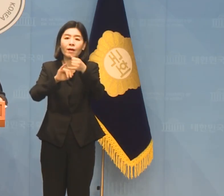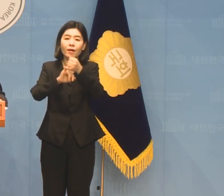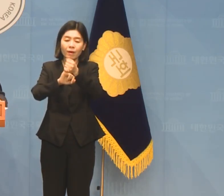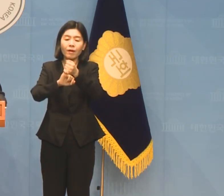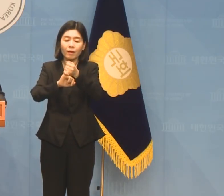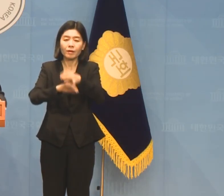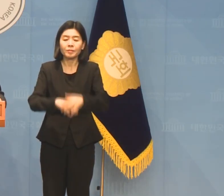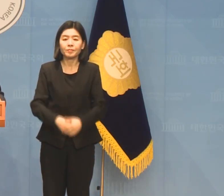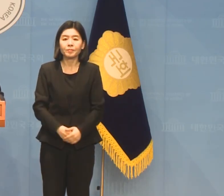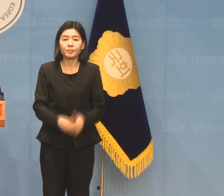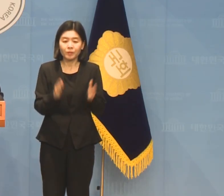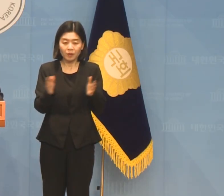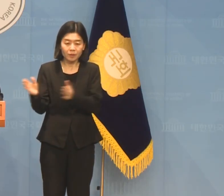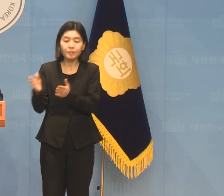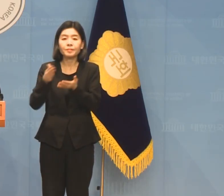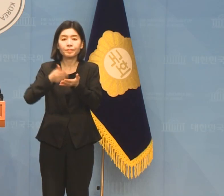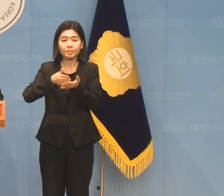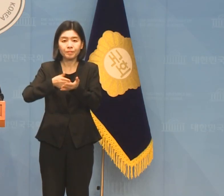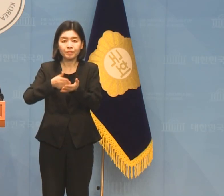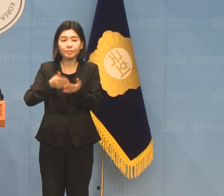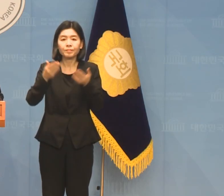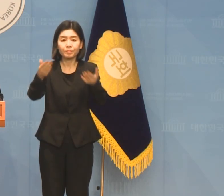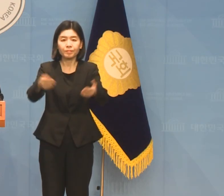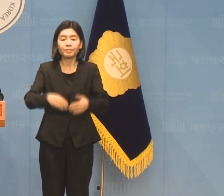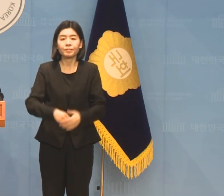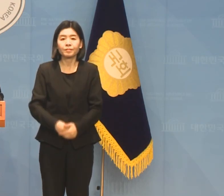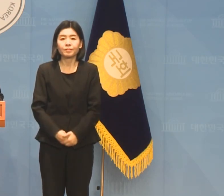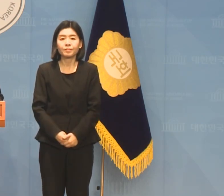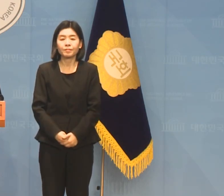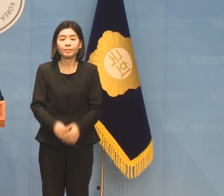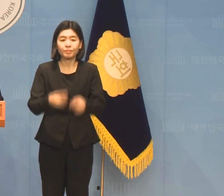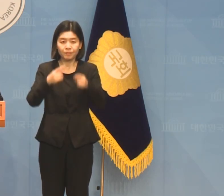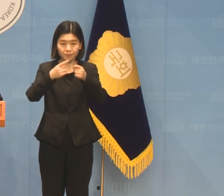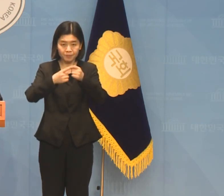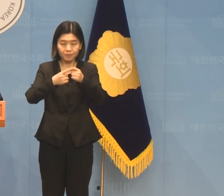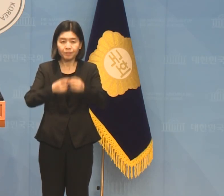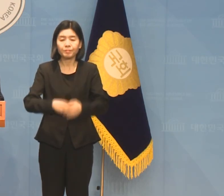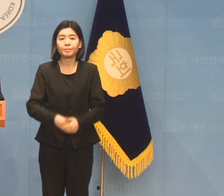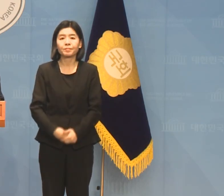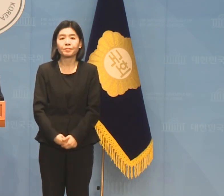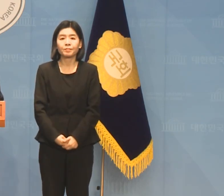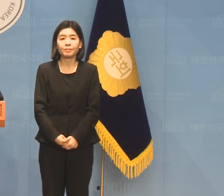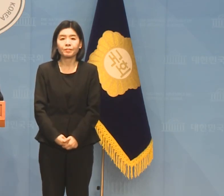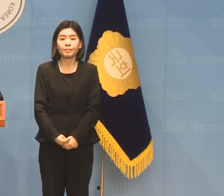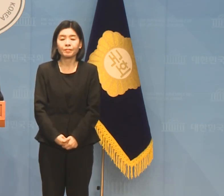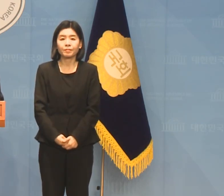다음으로 논평 브리핑 시작하도록 하겠습니다. 첫 번째 논평입니다.